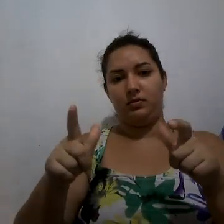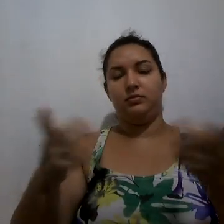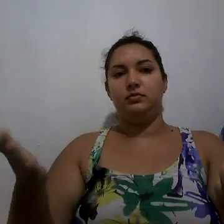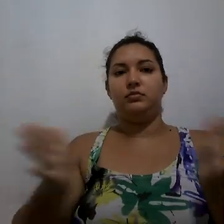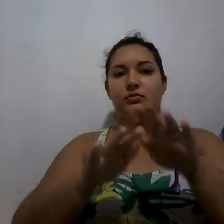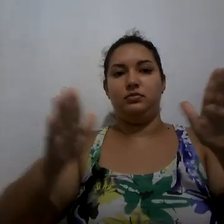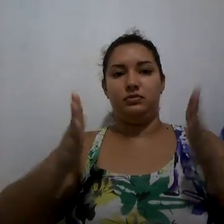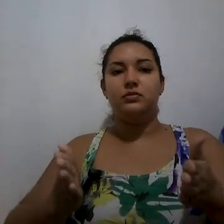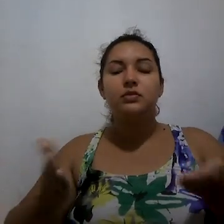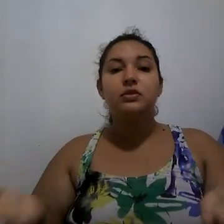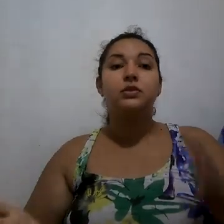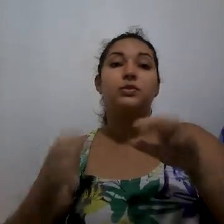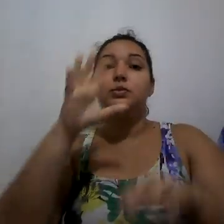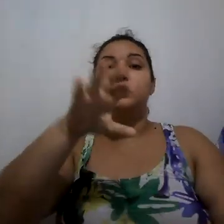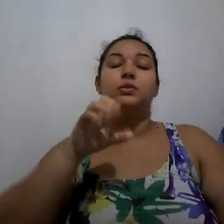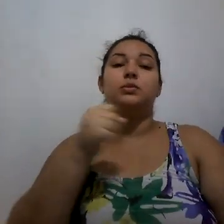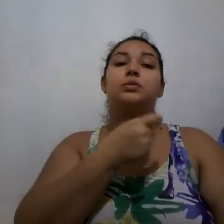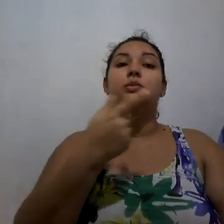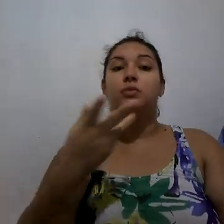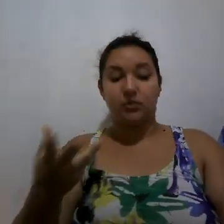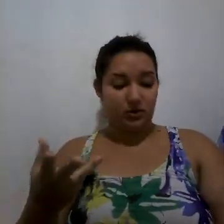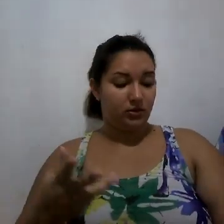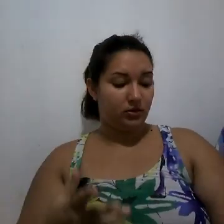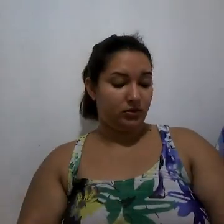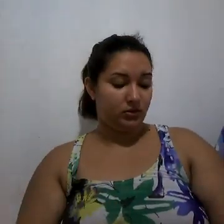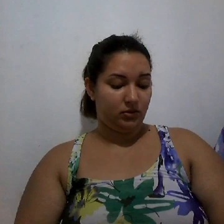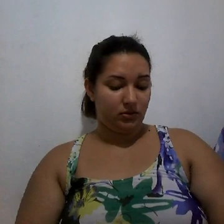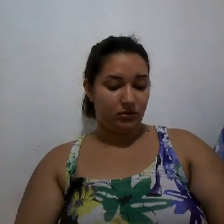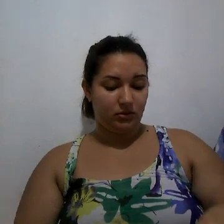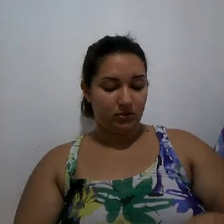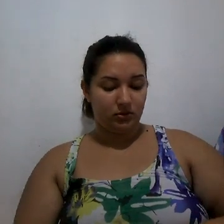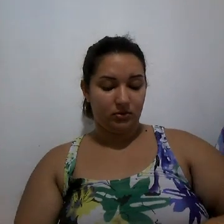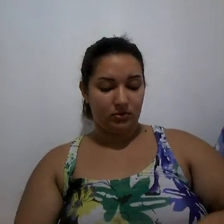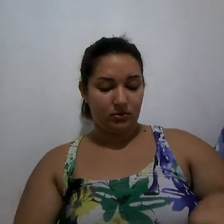nós pegamos lá uma quantidade, né? Uma quantidade ali